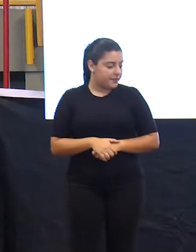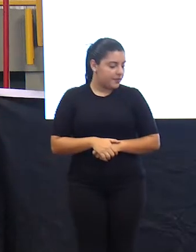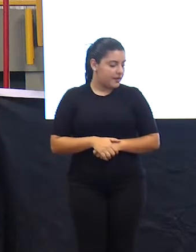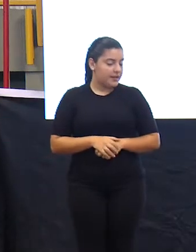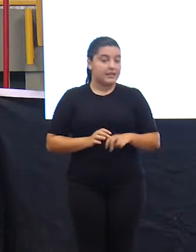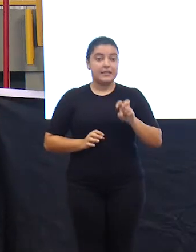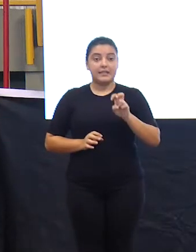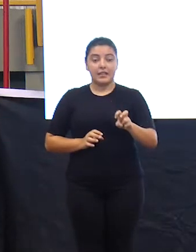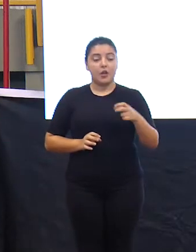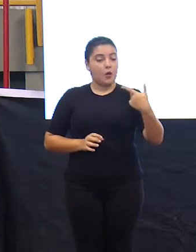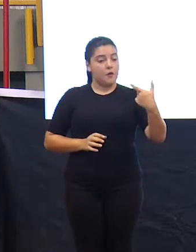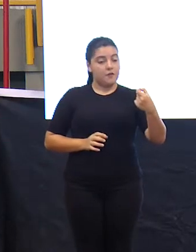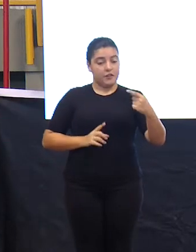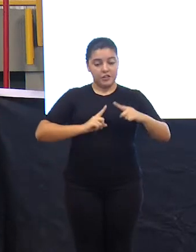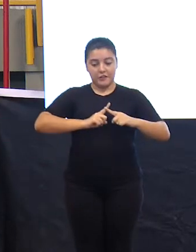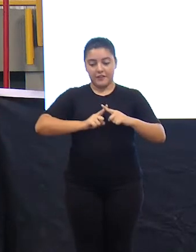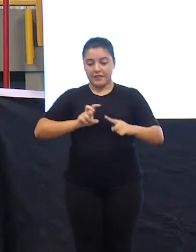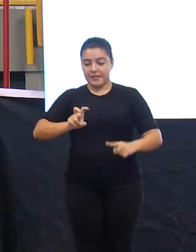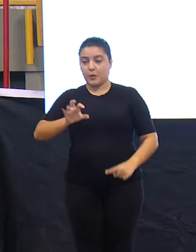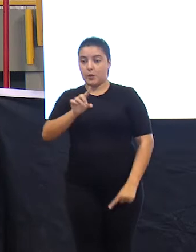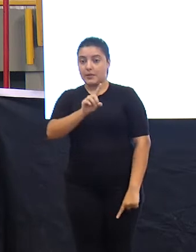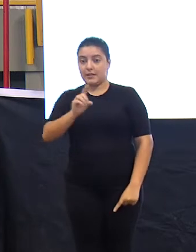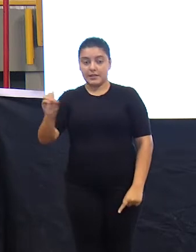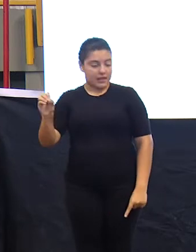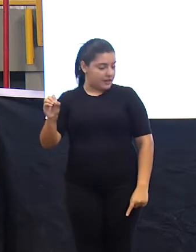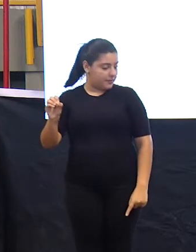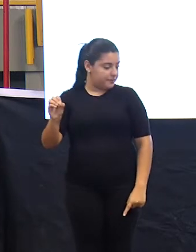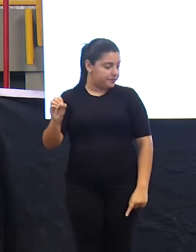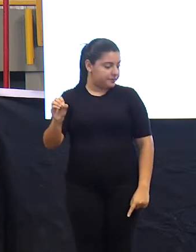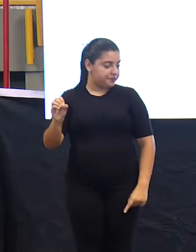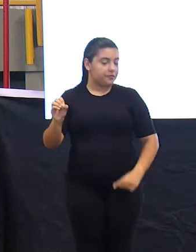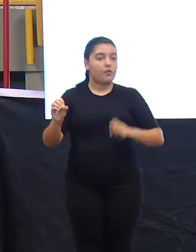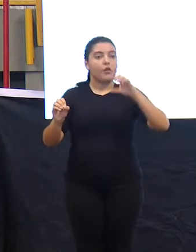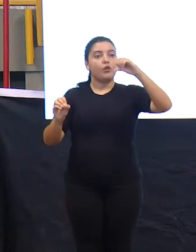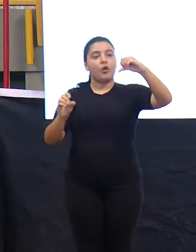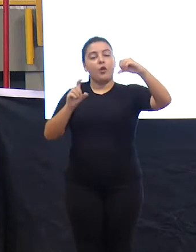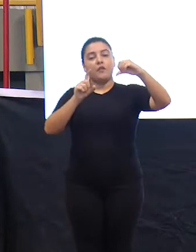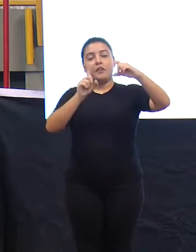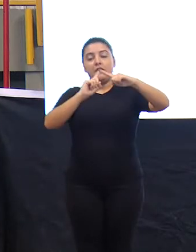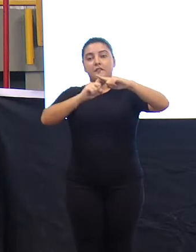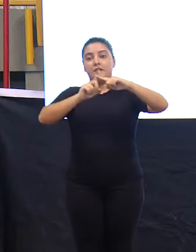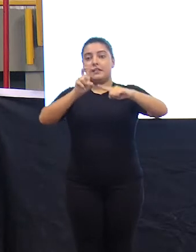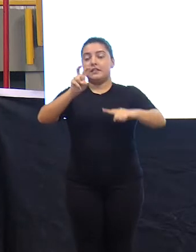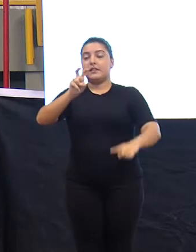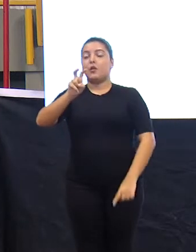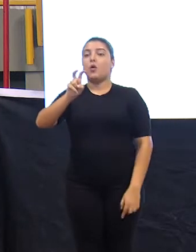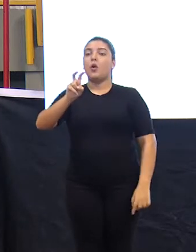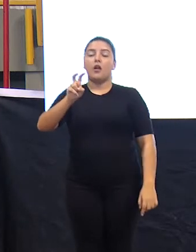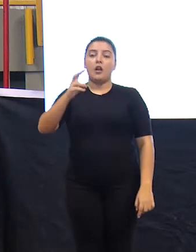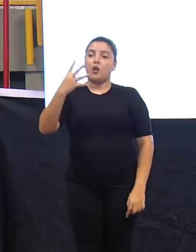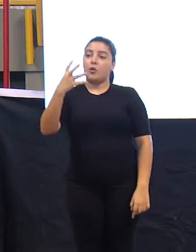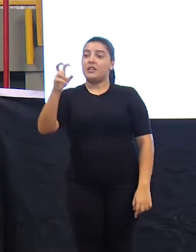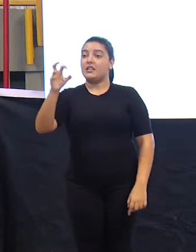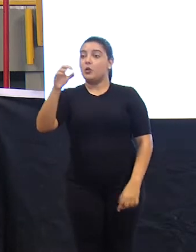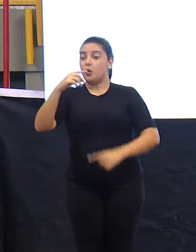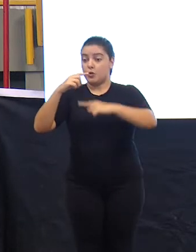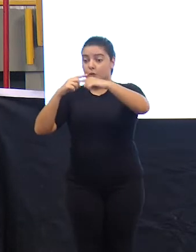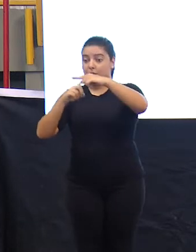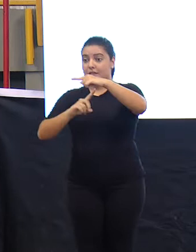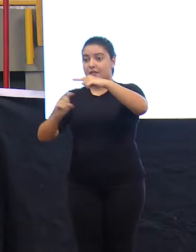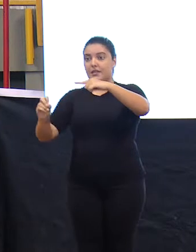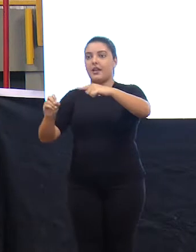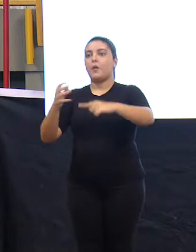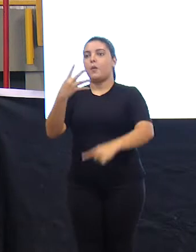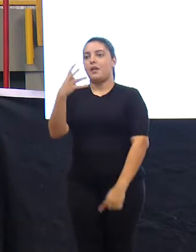5. 20 vezes 5, 100. Aí eu faço 9 vezes 5, 45. 45 sobre 100,